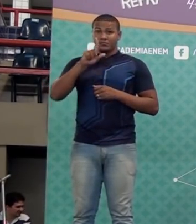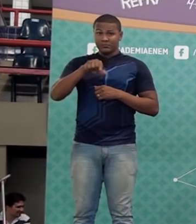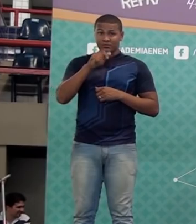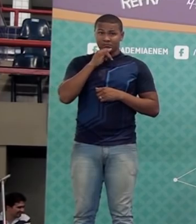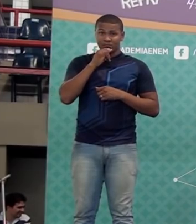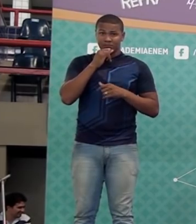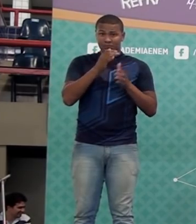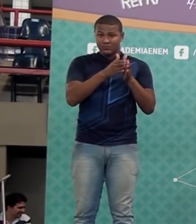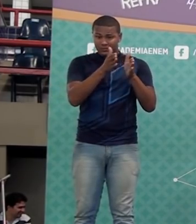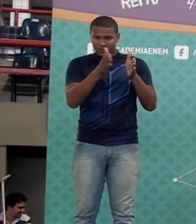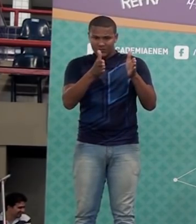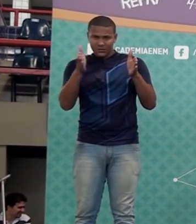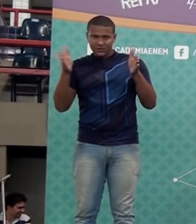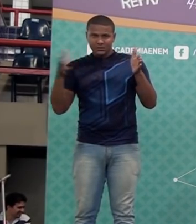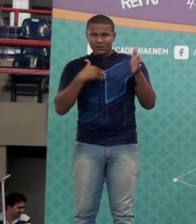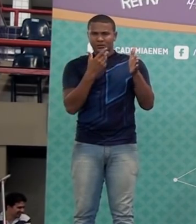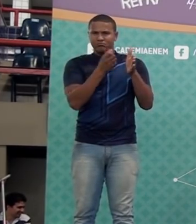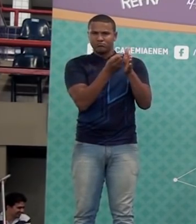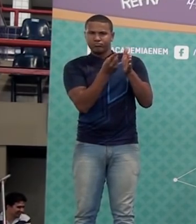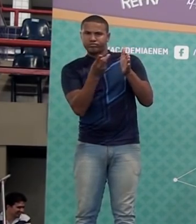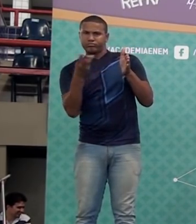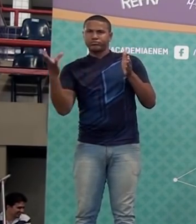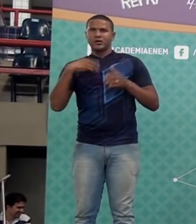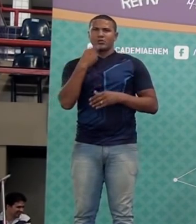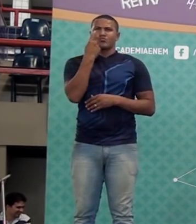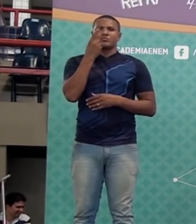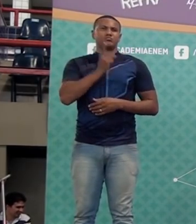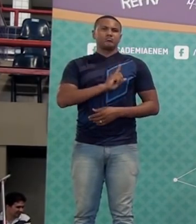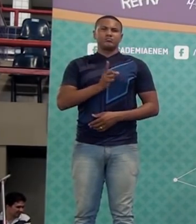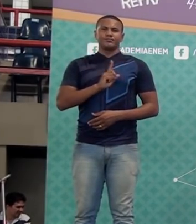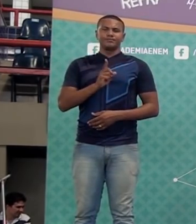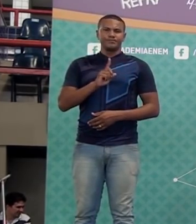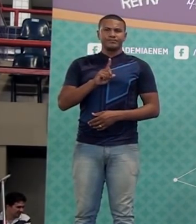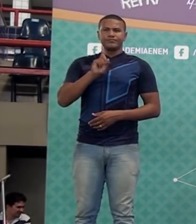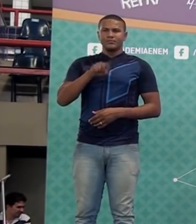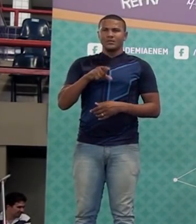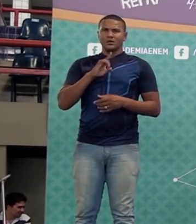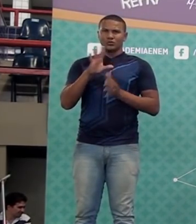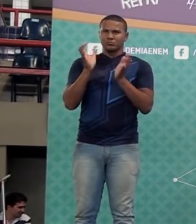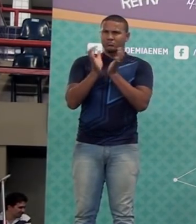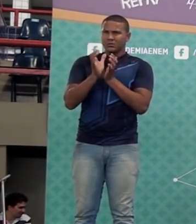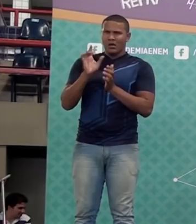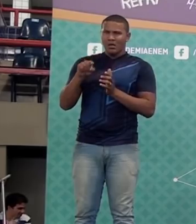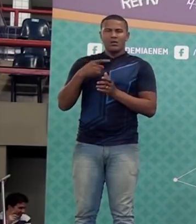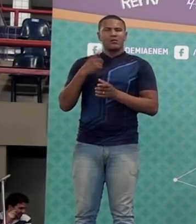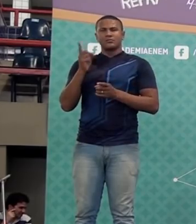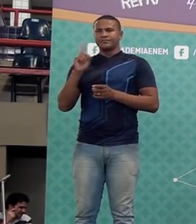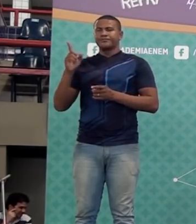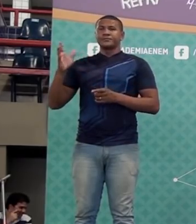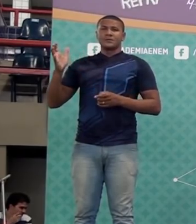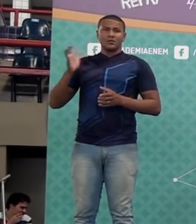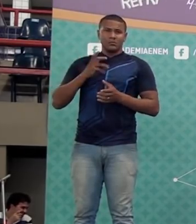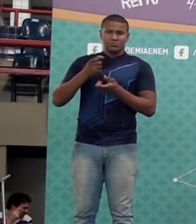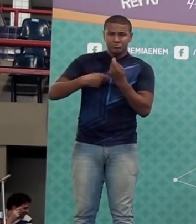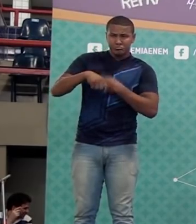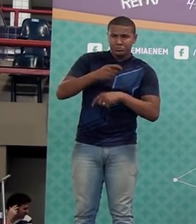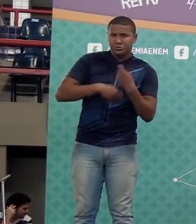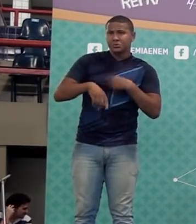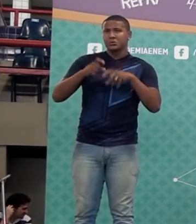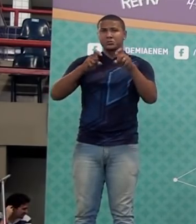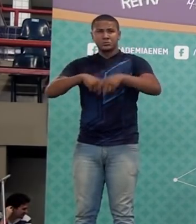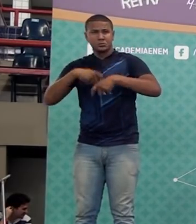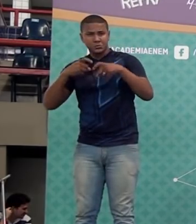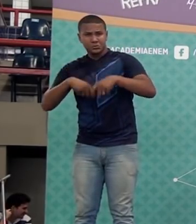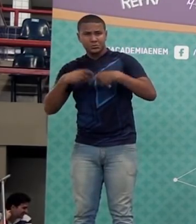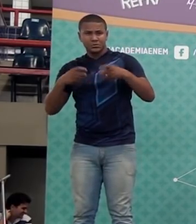várias revoluções. E não foi apenas burguesa, né? Revolução Camponesa, dos Santos Culottes, dos artesãos.